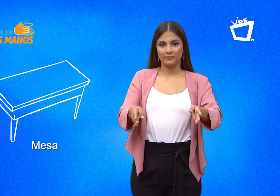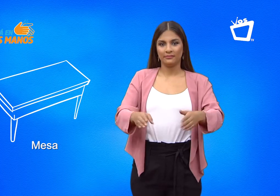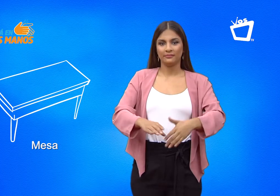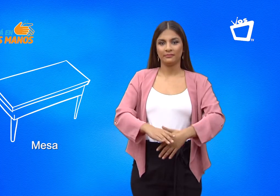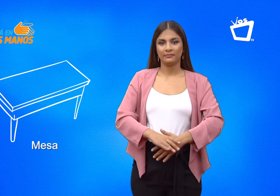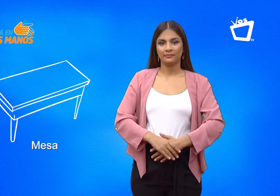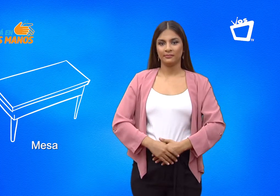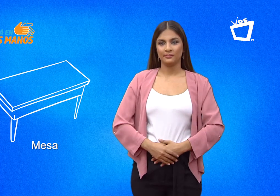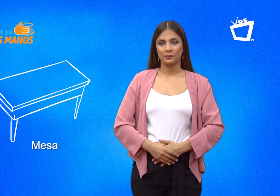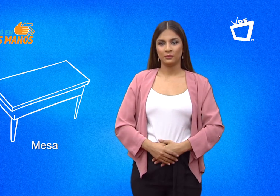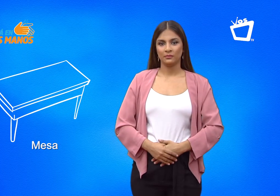Mesa.